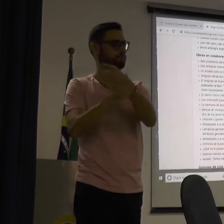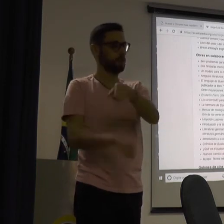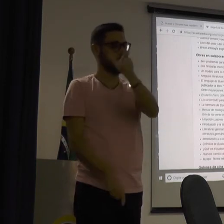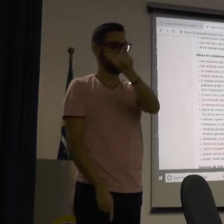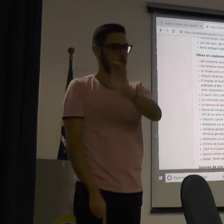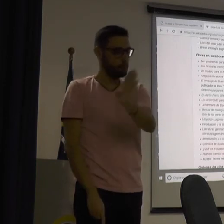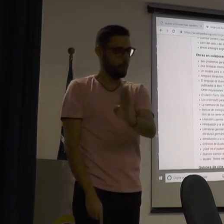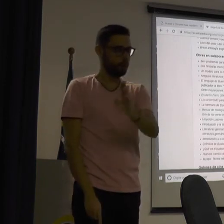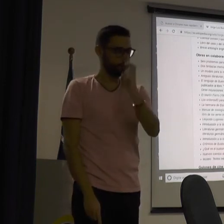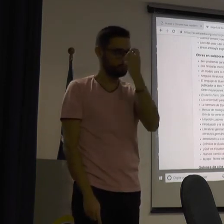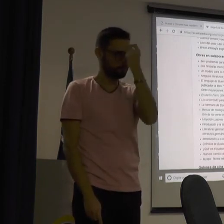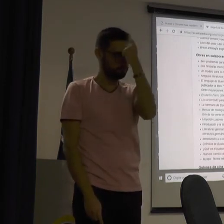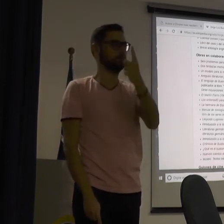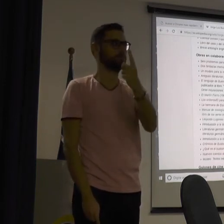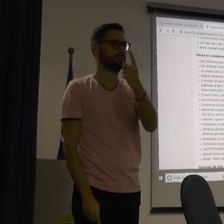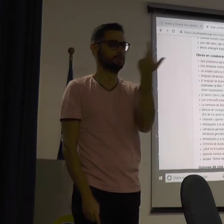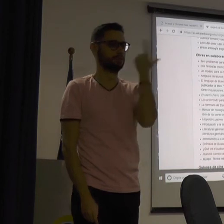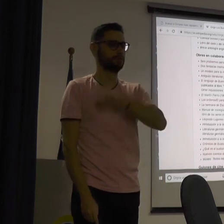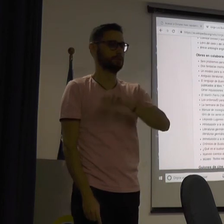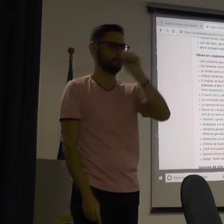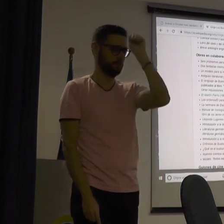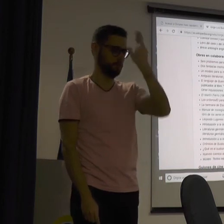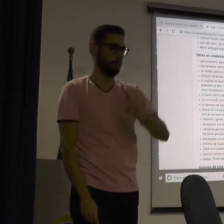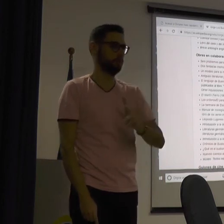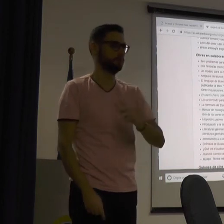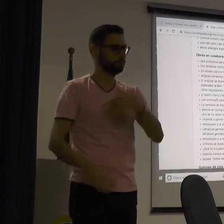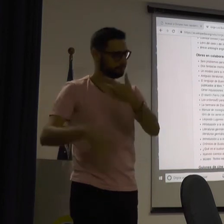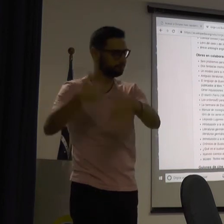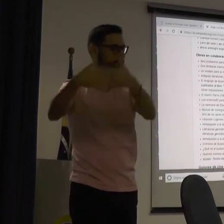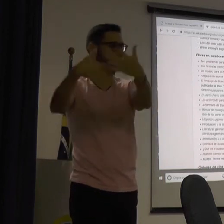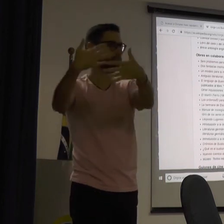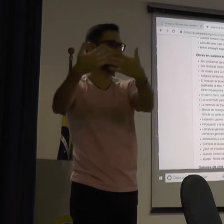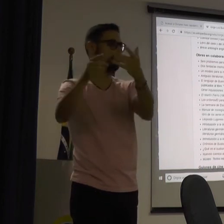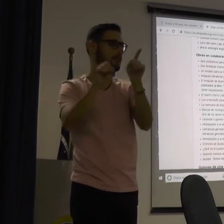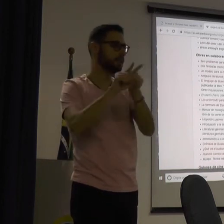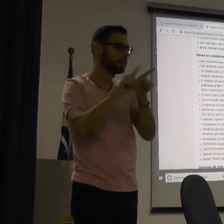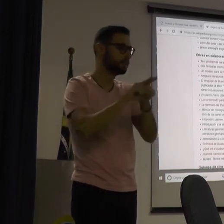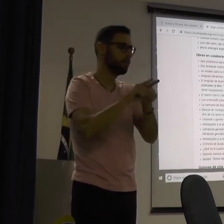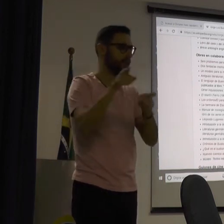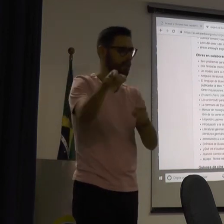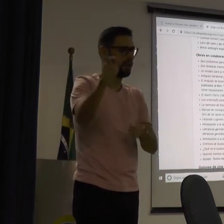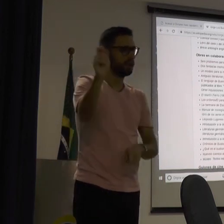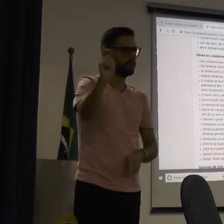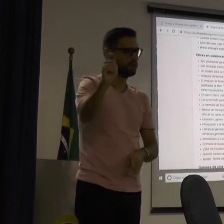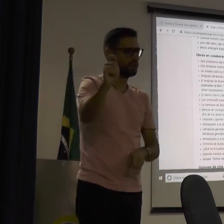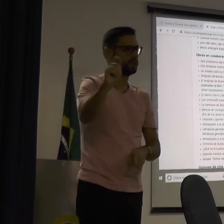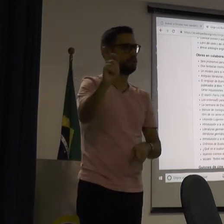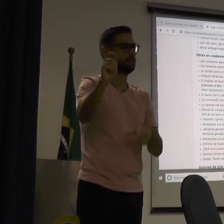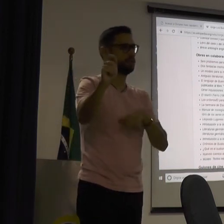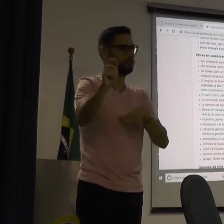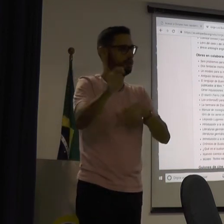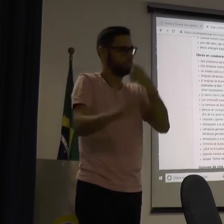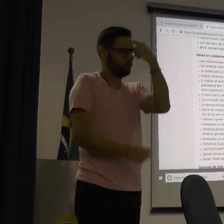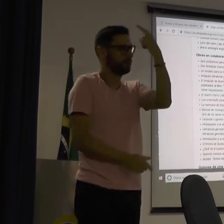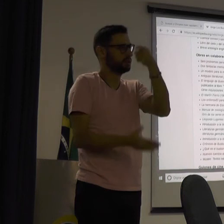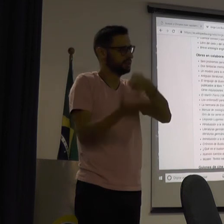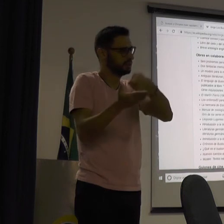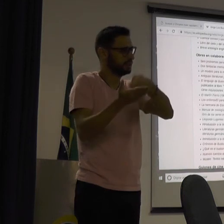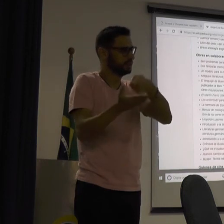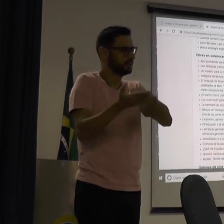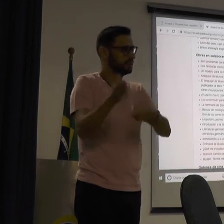considerado, na minha interpretação, né? O pessoal na Argentina em geral insiste para considerar o Borges